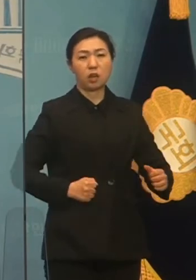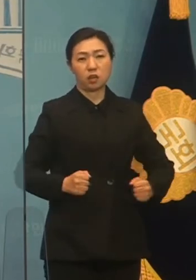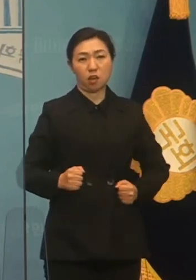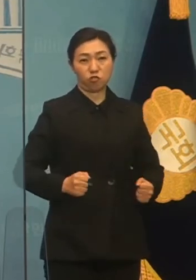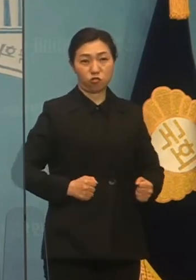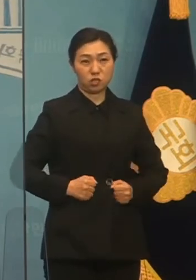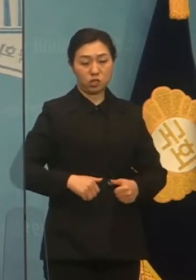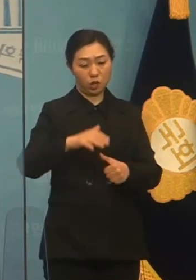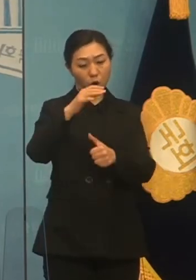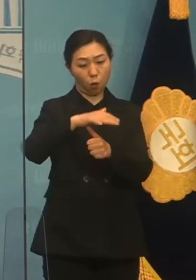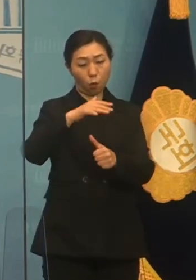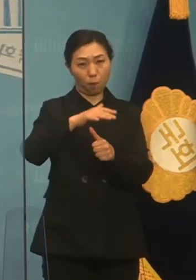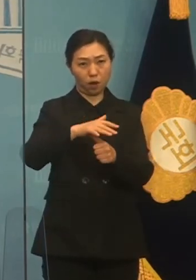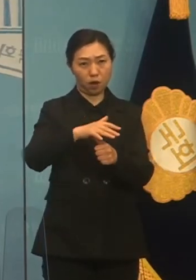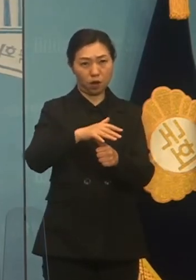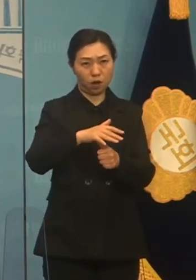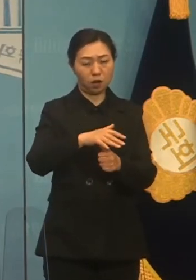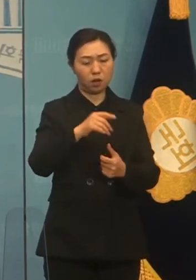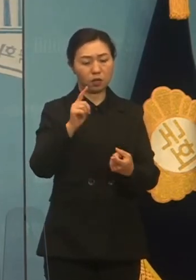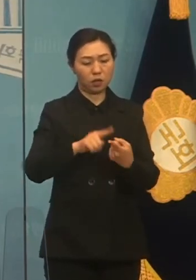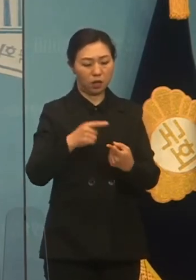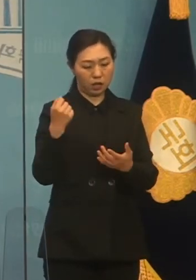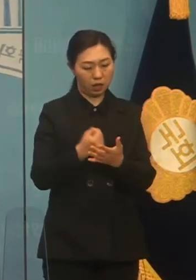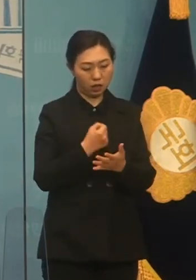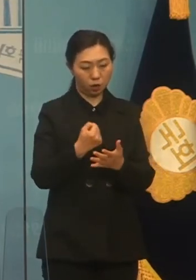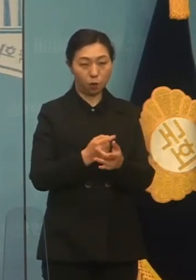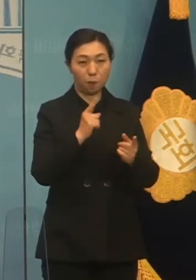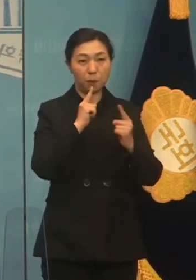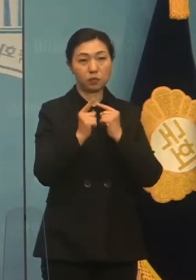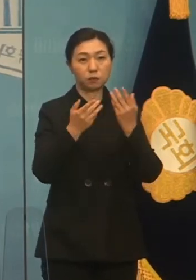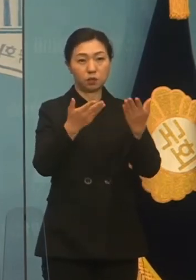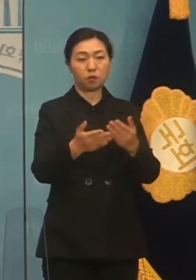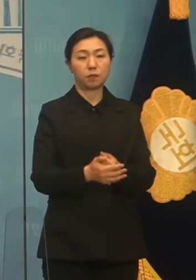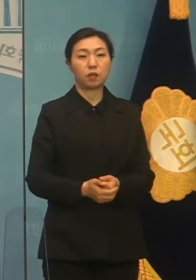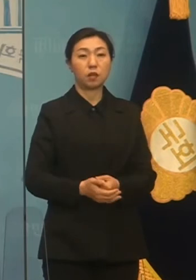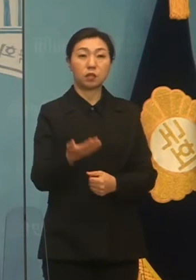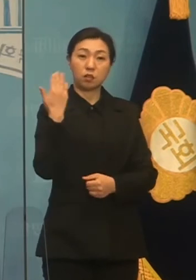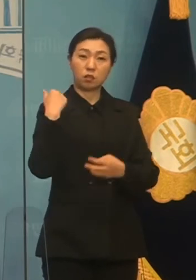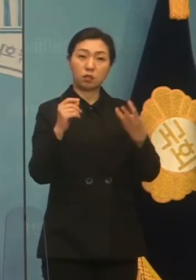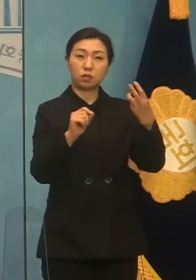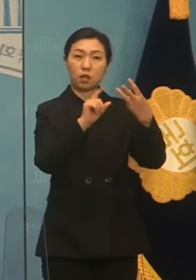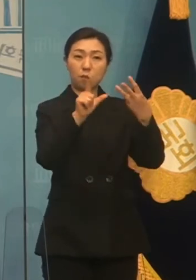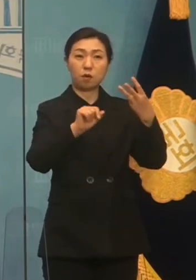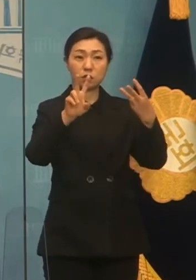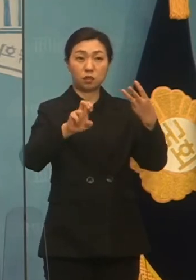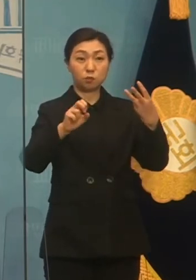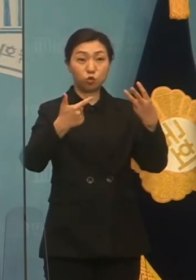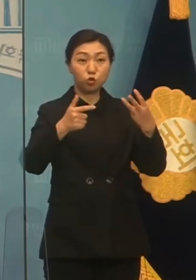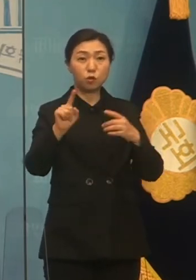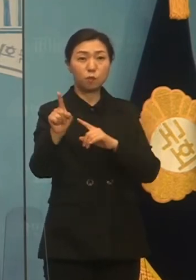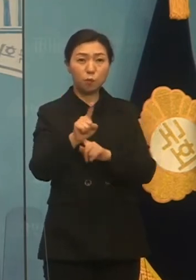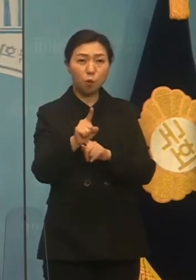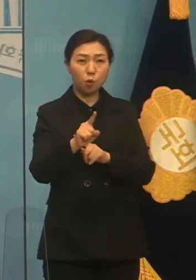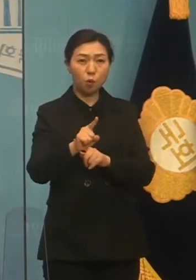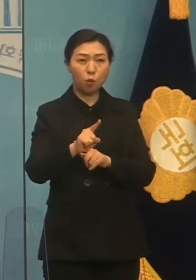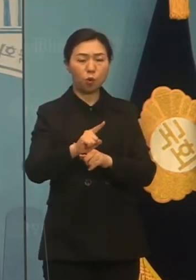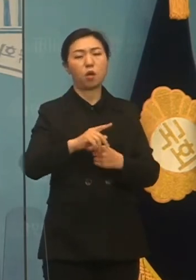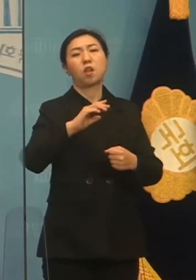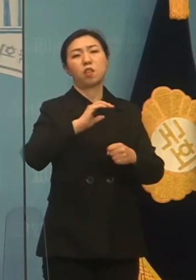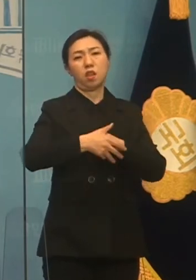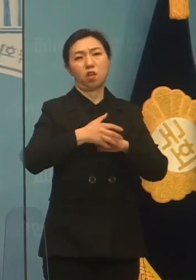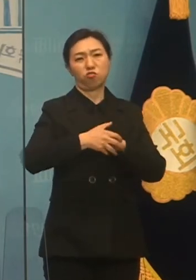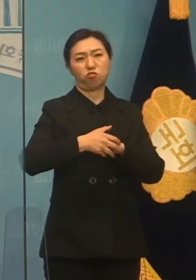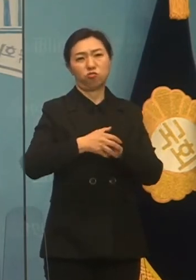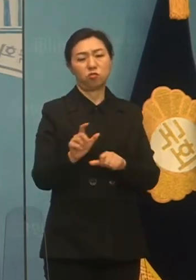빌면서 기자회견을 하겠습니다. 지난 3월 26일은 대구 달서구에 살던 5명의 초등학교